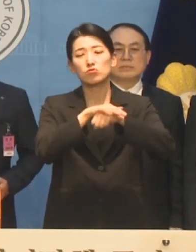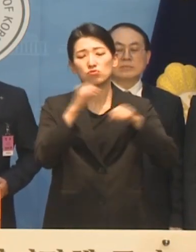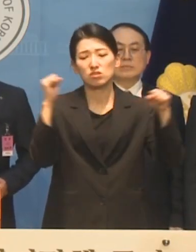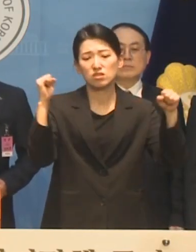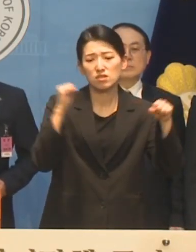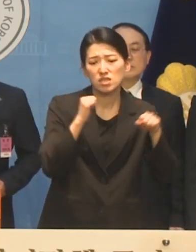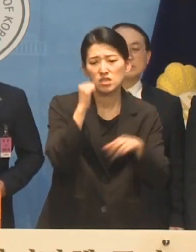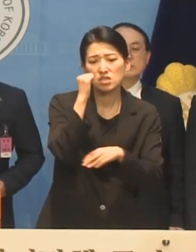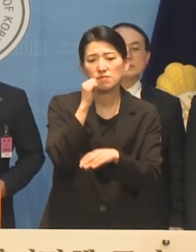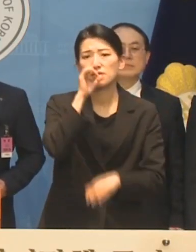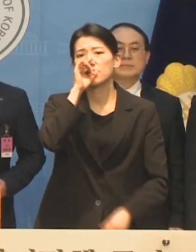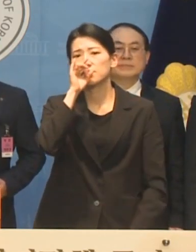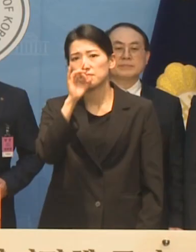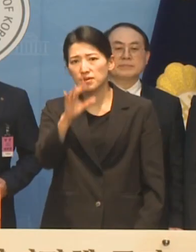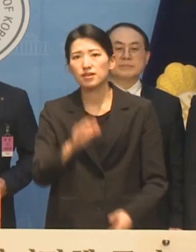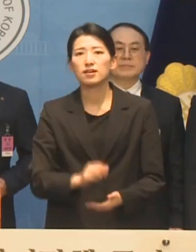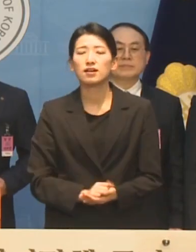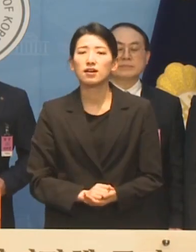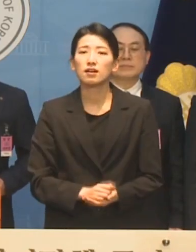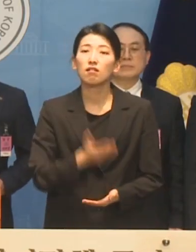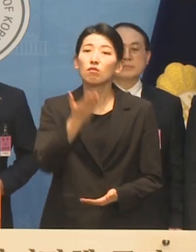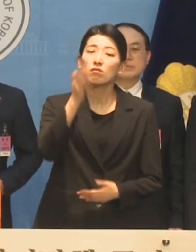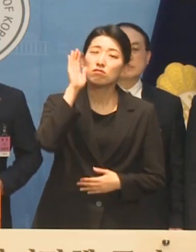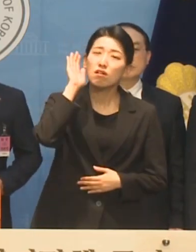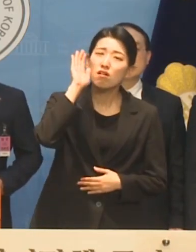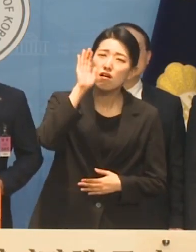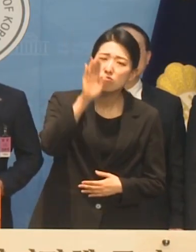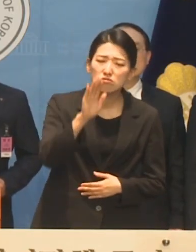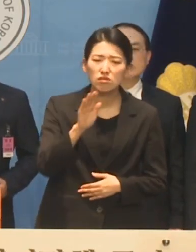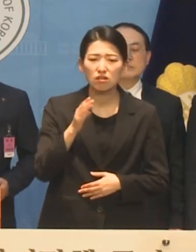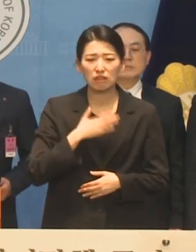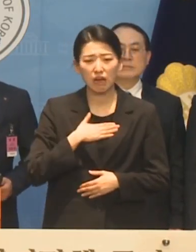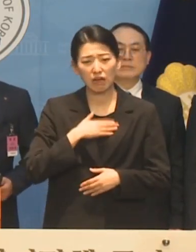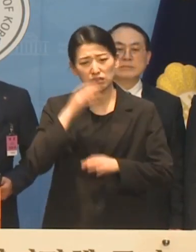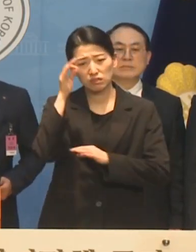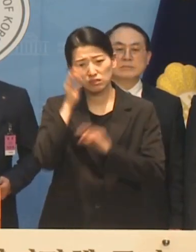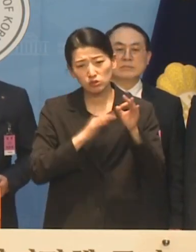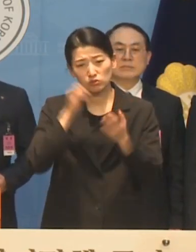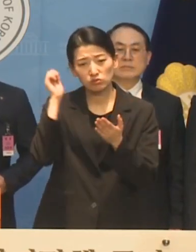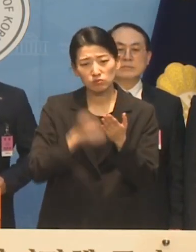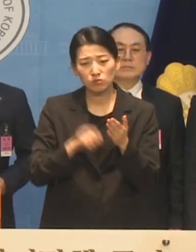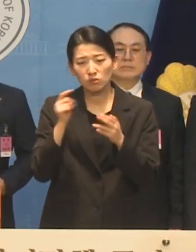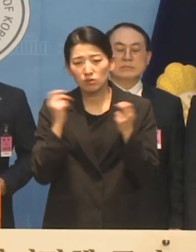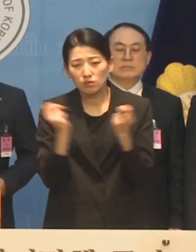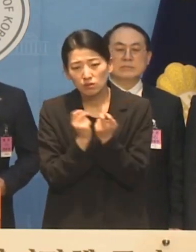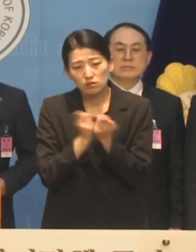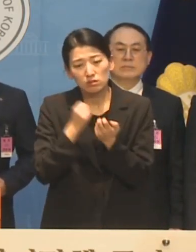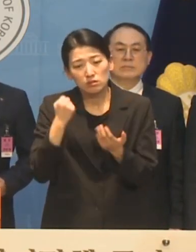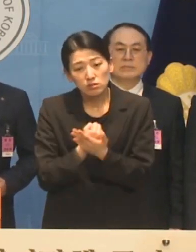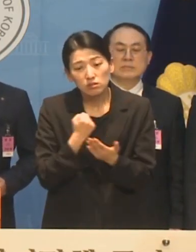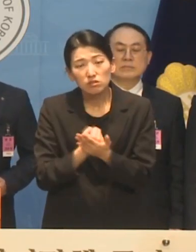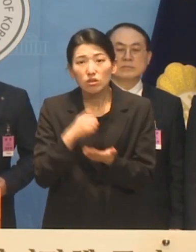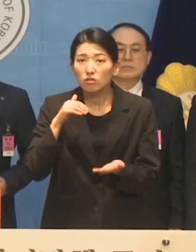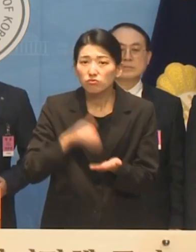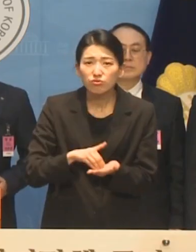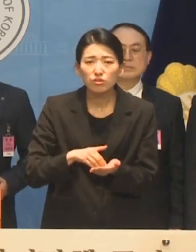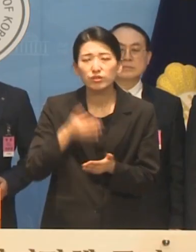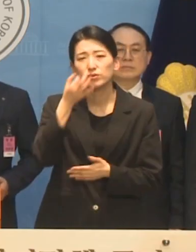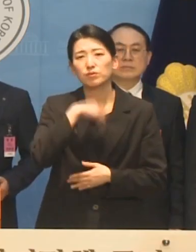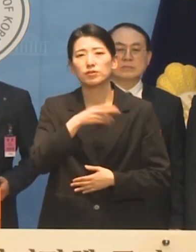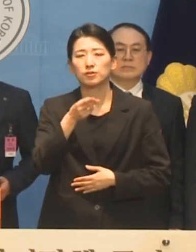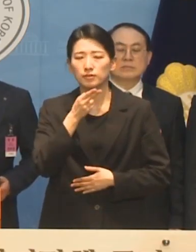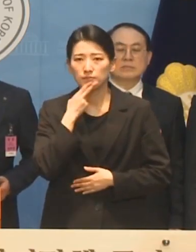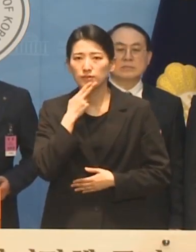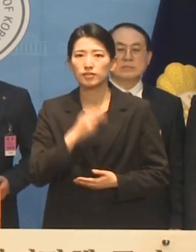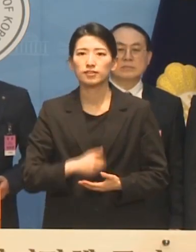무너짐으로 그 이후에 가서 여러분이 슬피 울며 탄식하여도 의미가 없는 것입니다. 근본에 이제 며칠 앞두고 있을